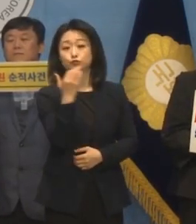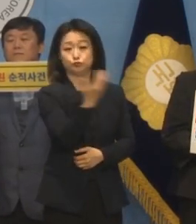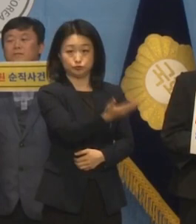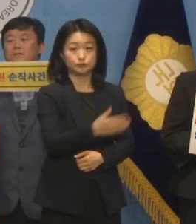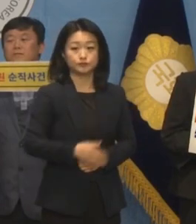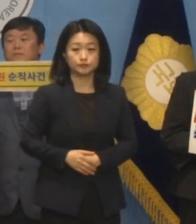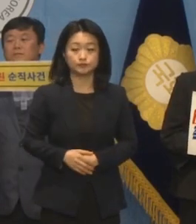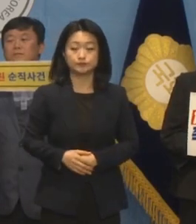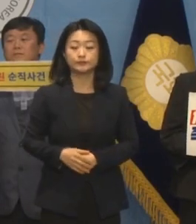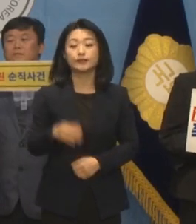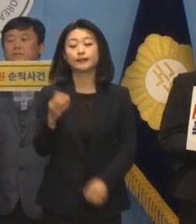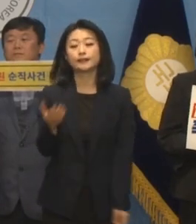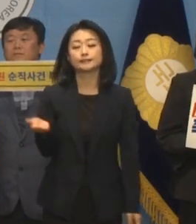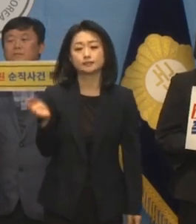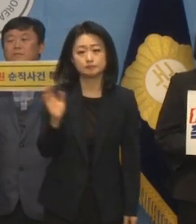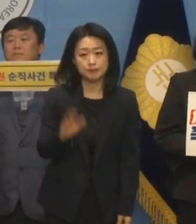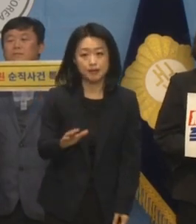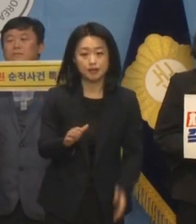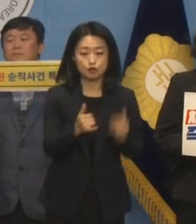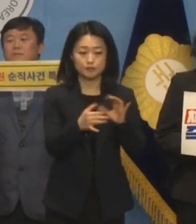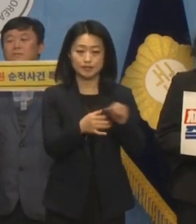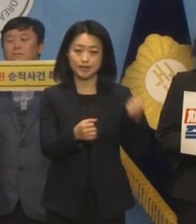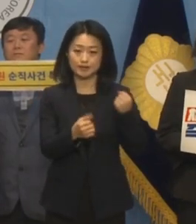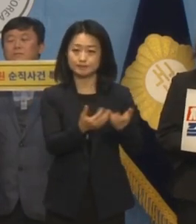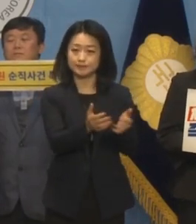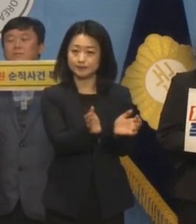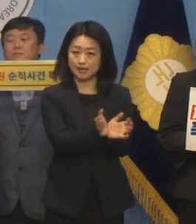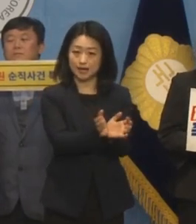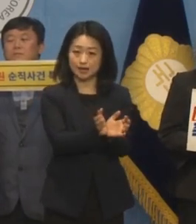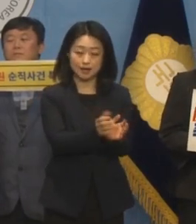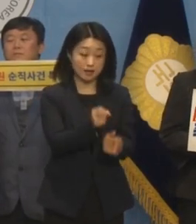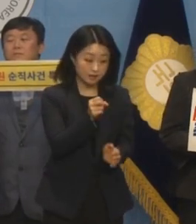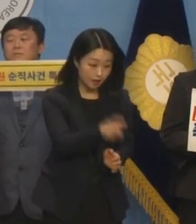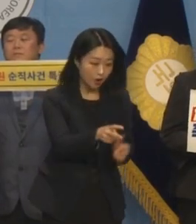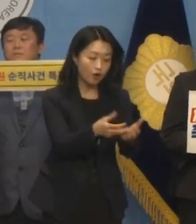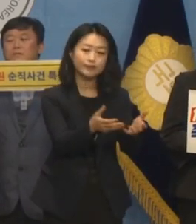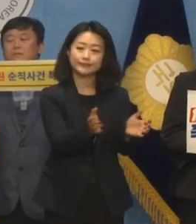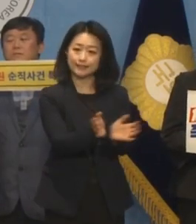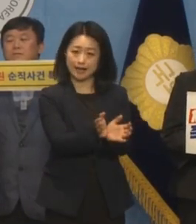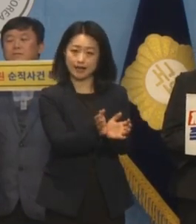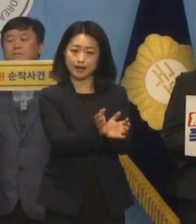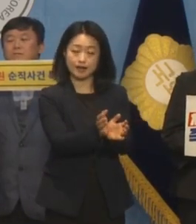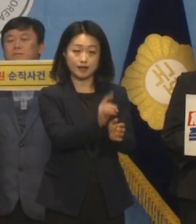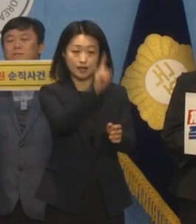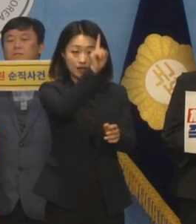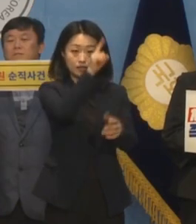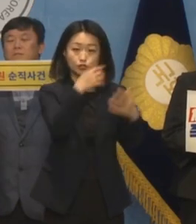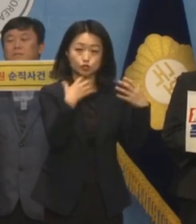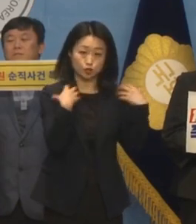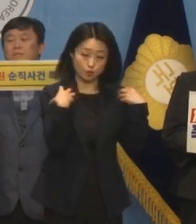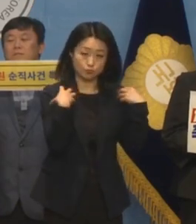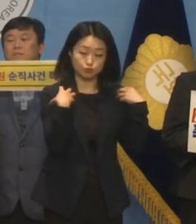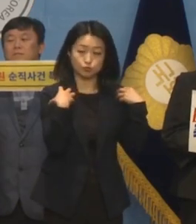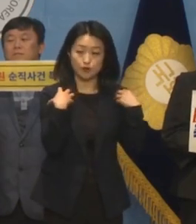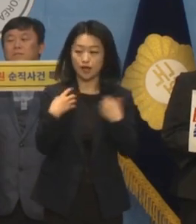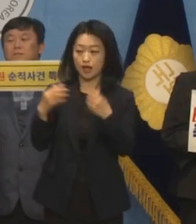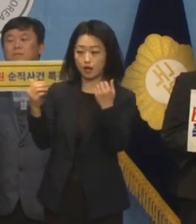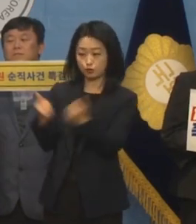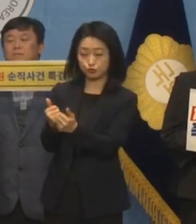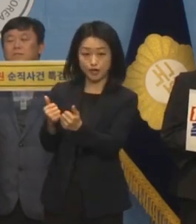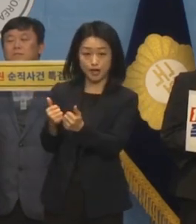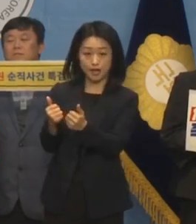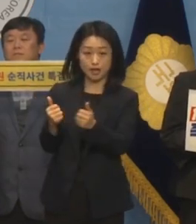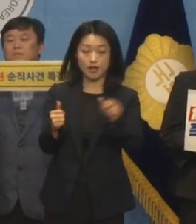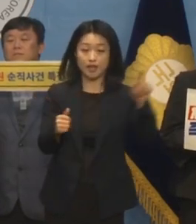있습니다. 그러나 국힘당은 집권당이자 행정부와 사법부를 견제해야